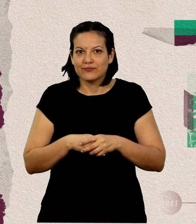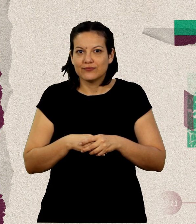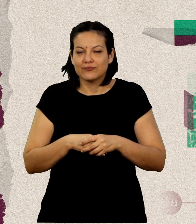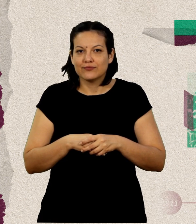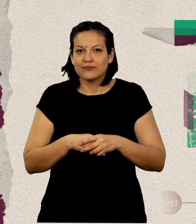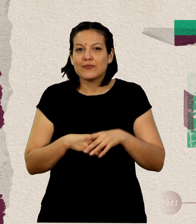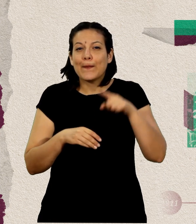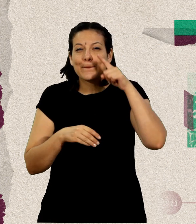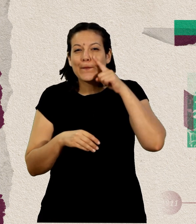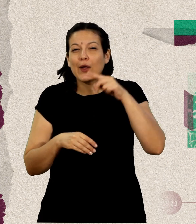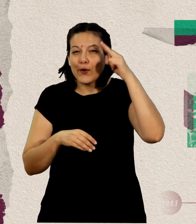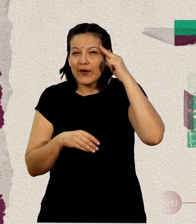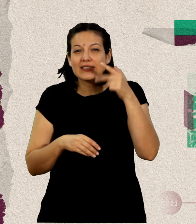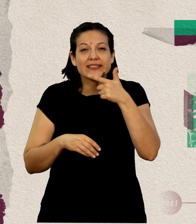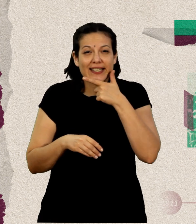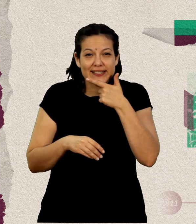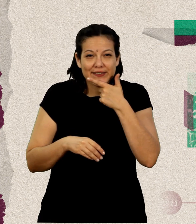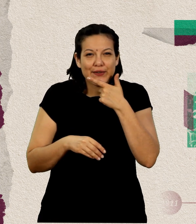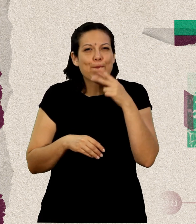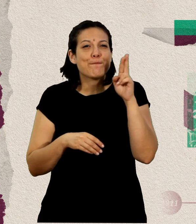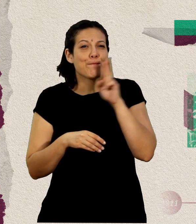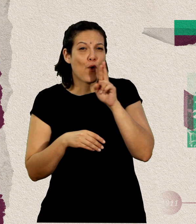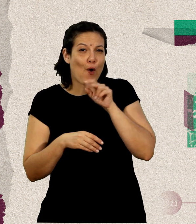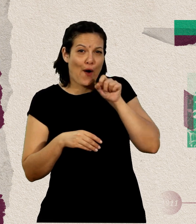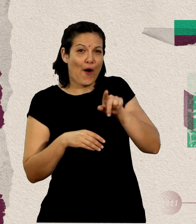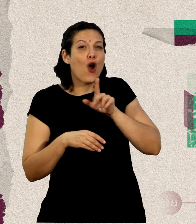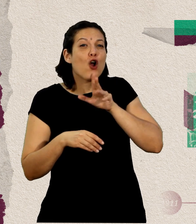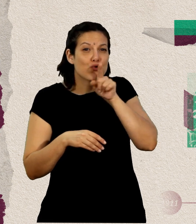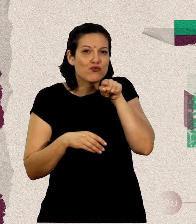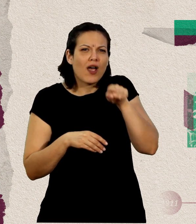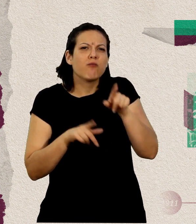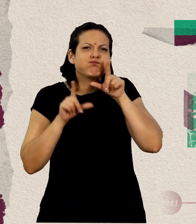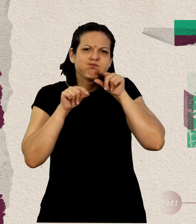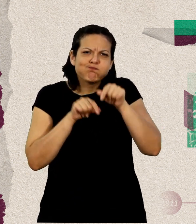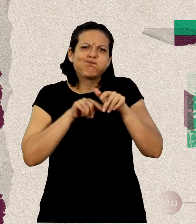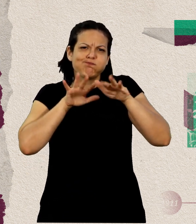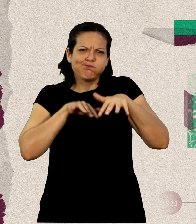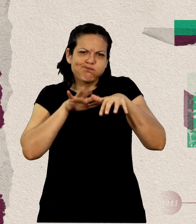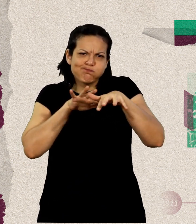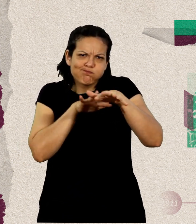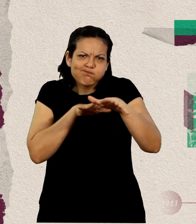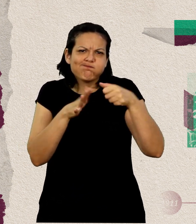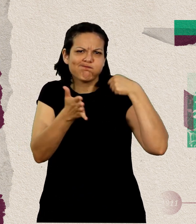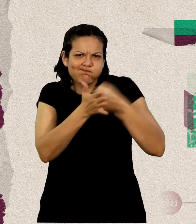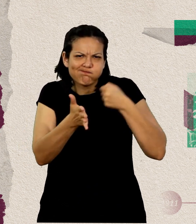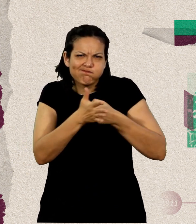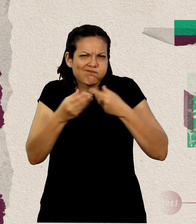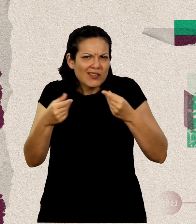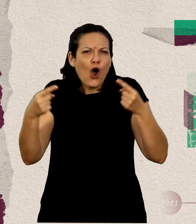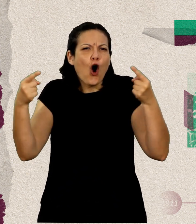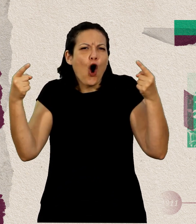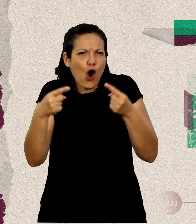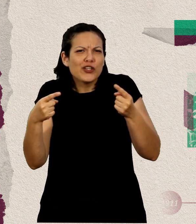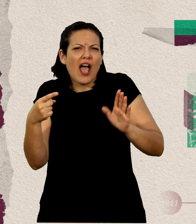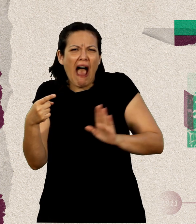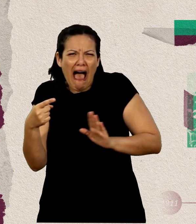En 1917, las mujeres rusas realizaron protestas y manifestaciones contra el hambre y la